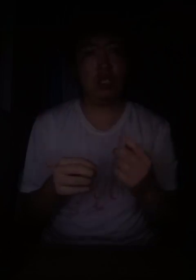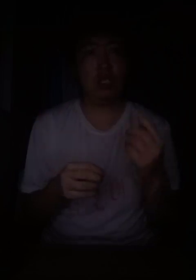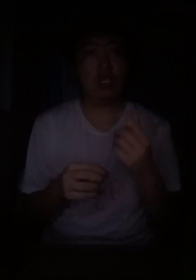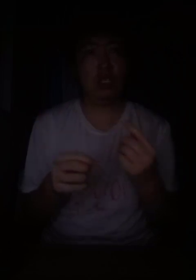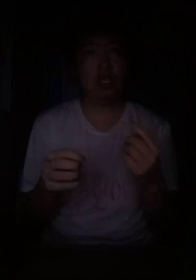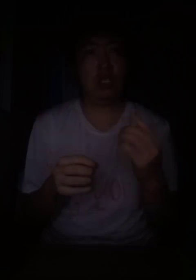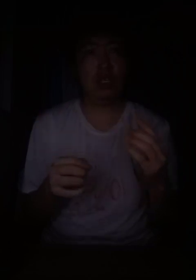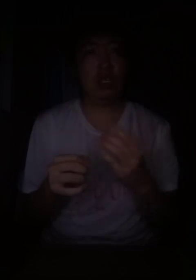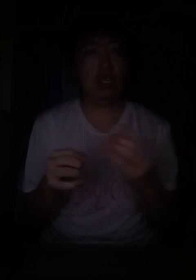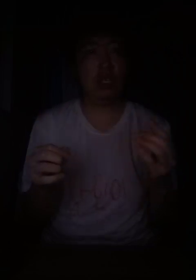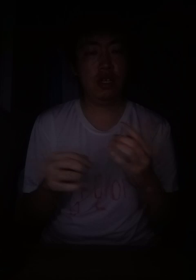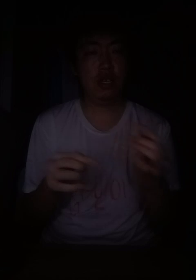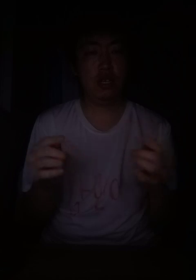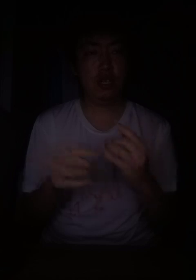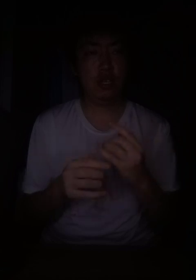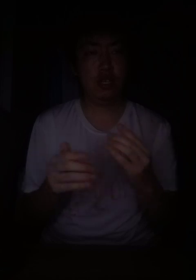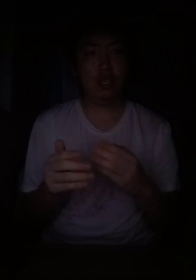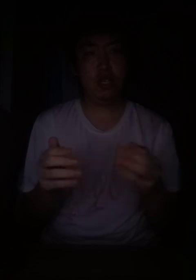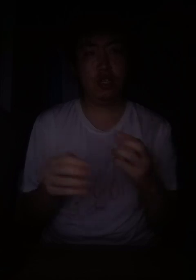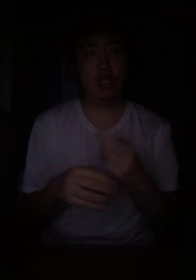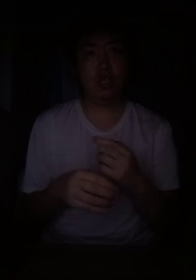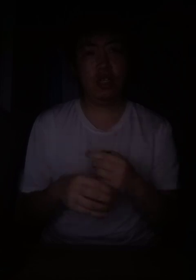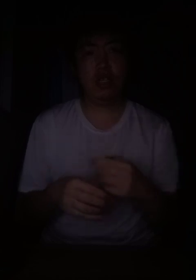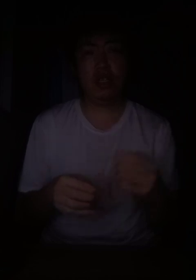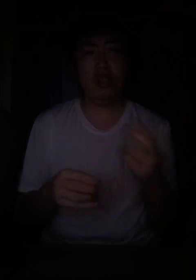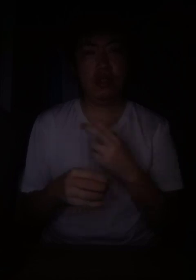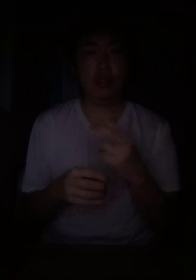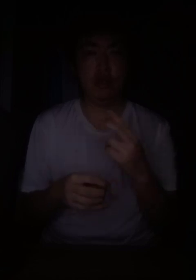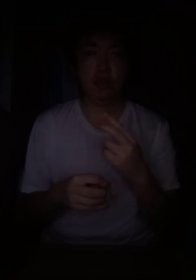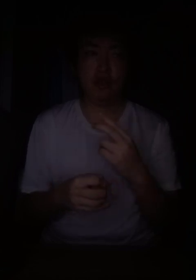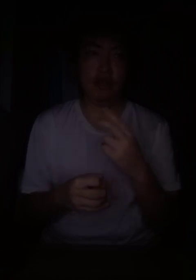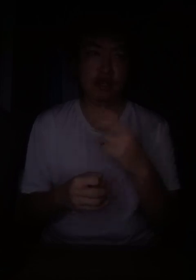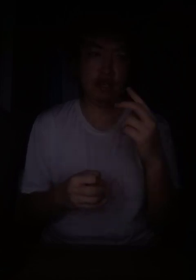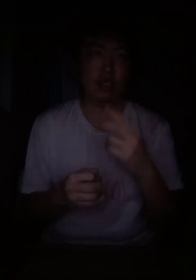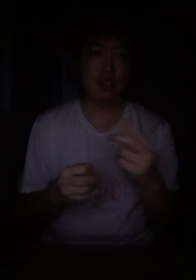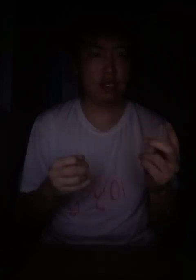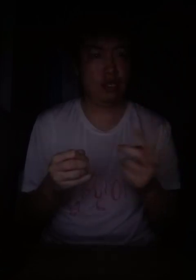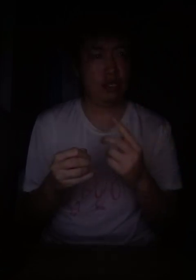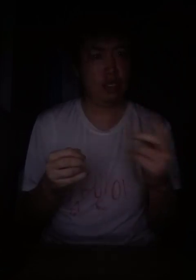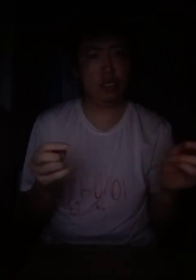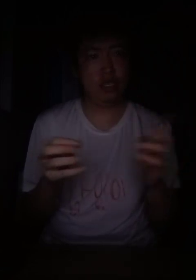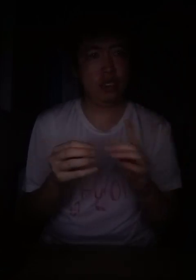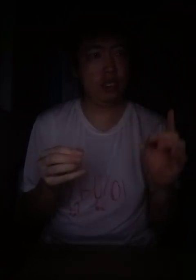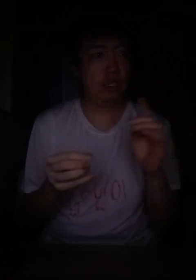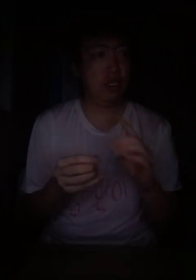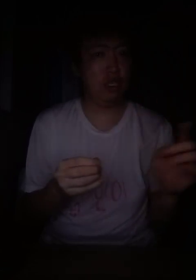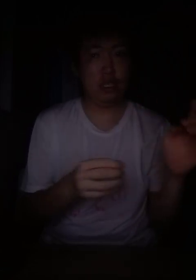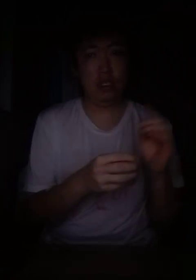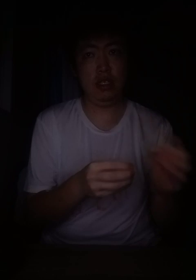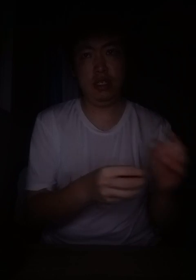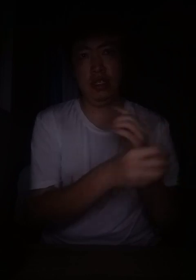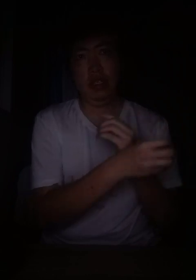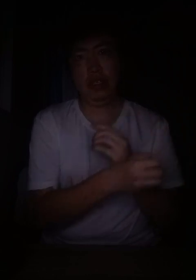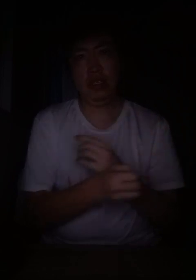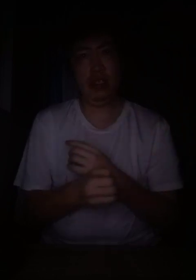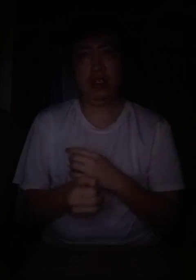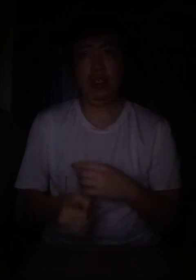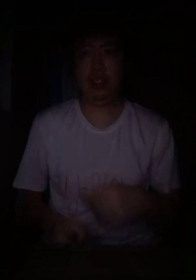사고로 번질 수 있었습니다. CCTV로 동선을 추적한 경찰은 부산역 인근에서 남성을 붙잡았습니다.